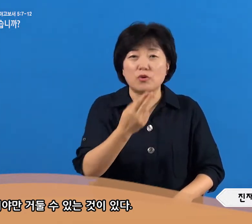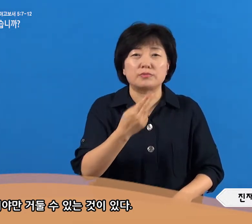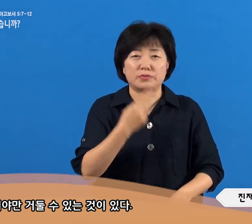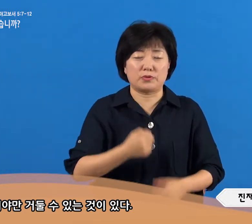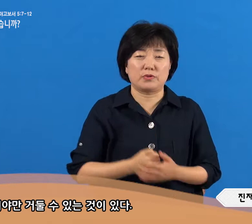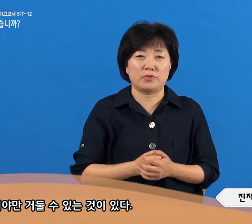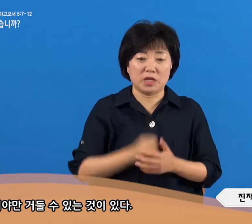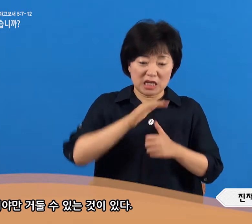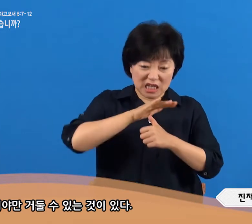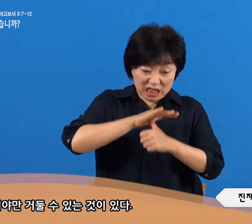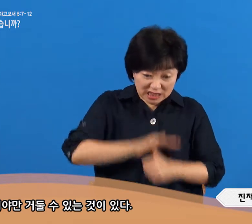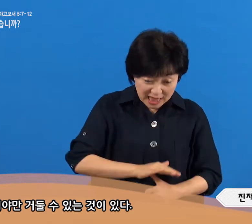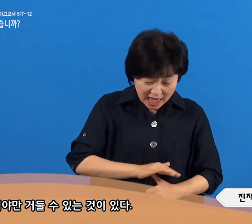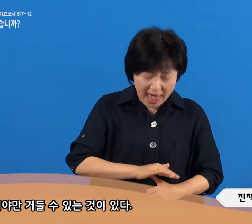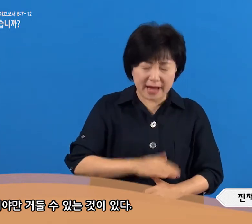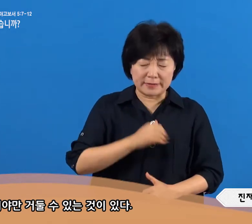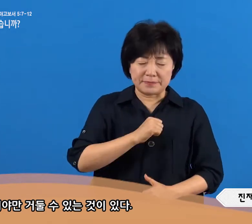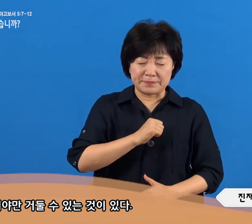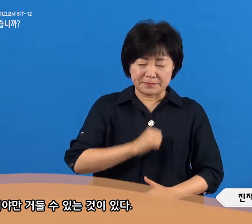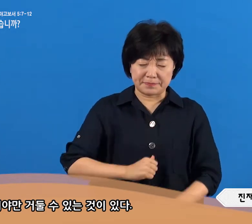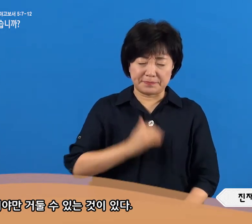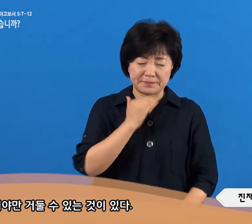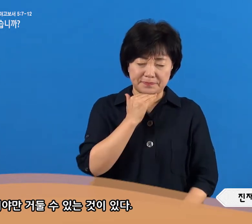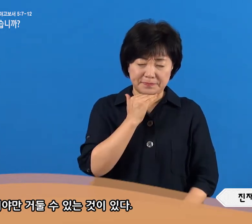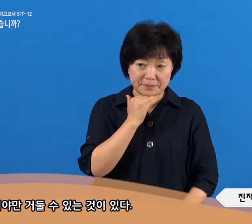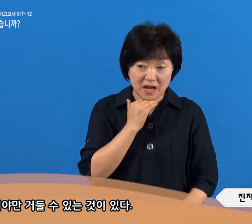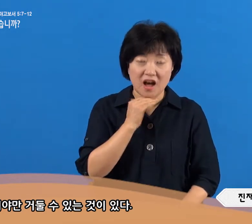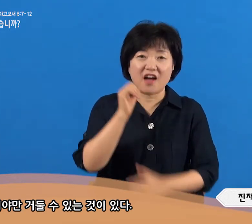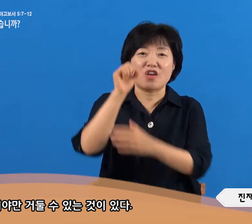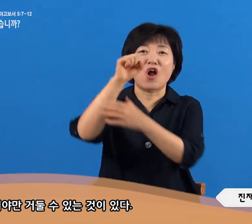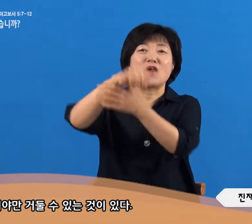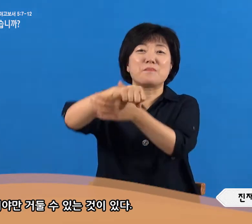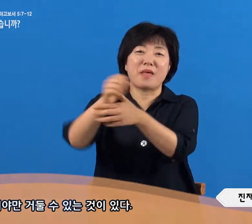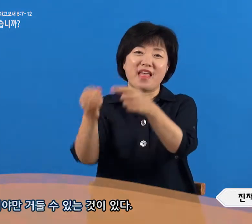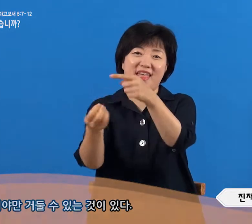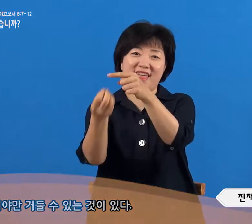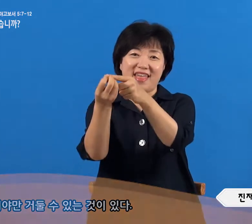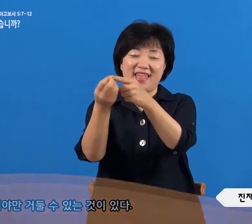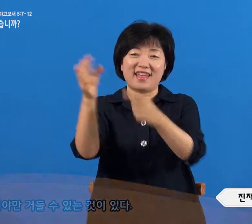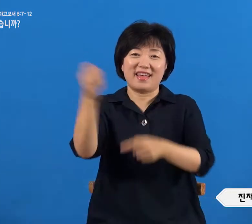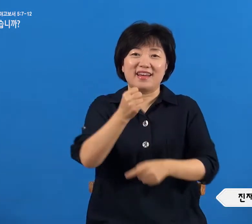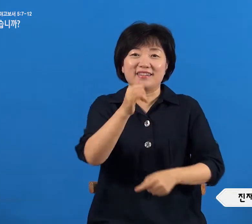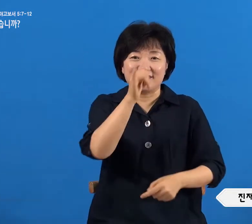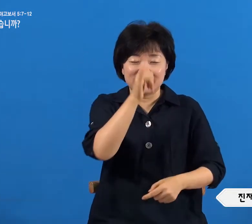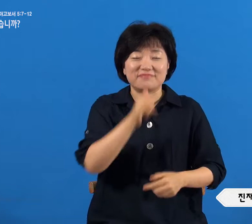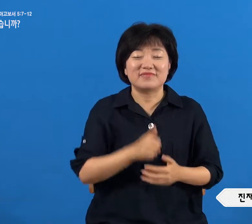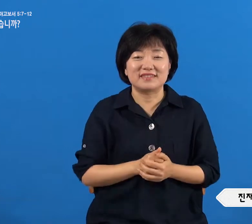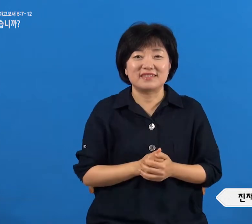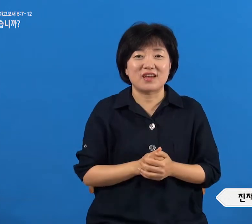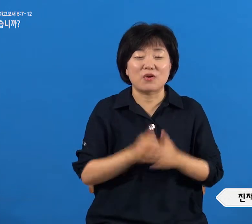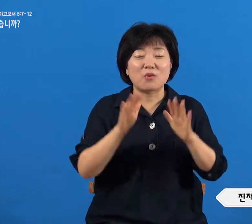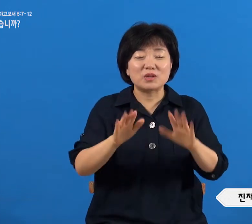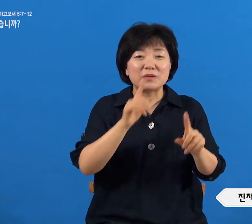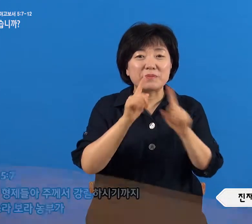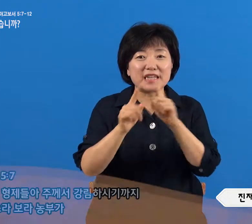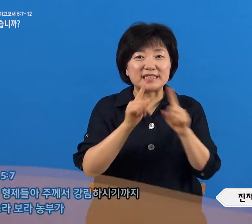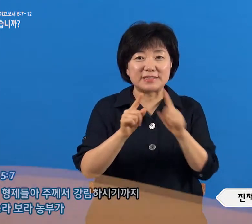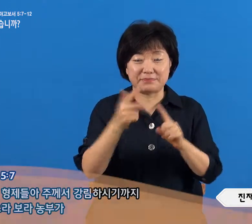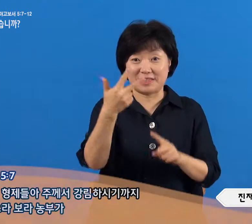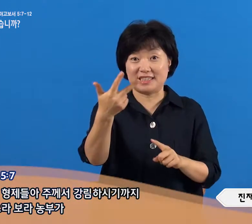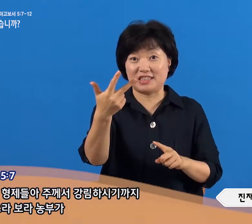없습니다. 인내해야만 열매를 거둘 수가 있습니다. 오늘 본문에 있는 말씀 7절